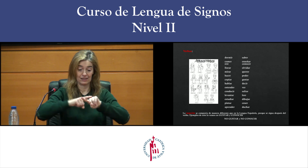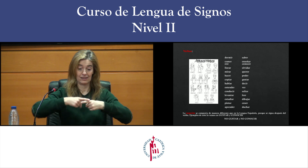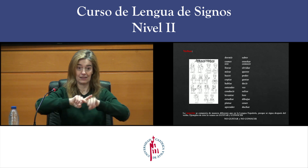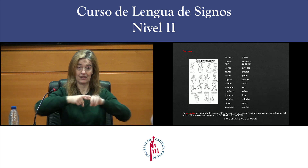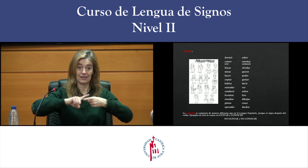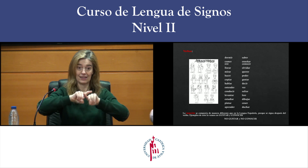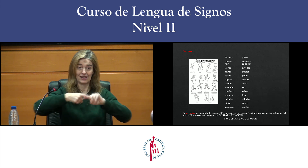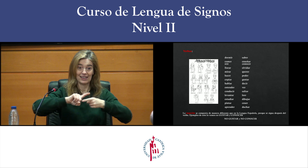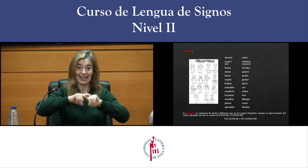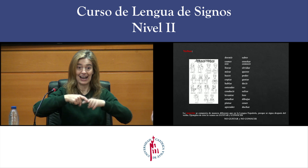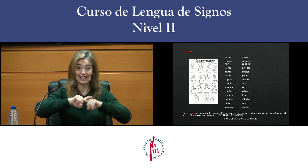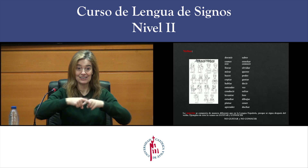el jersey